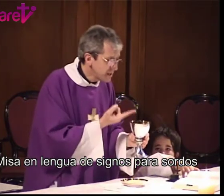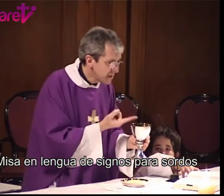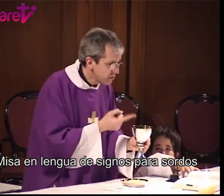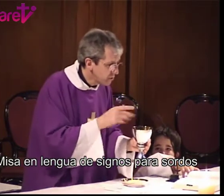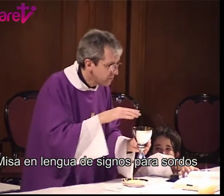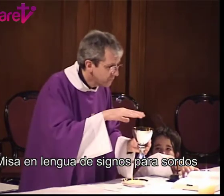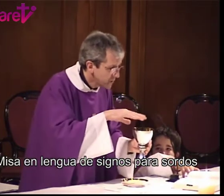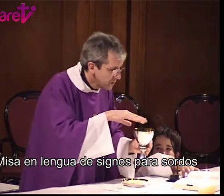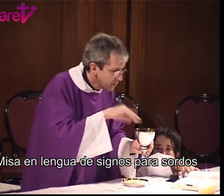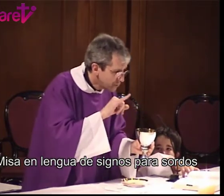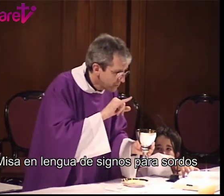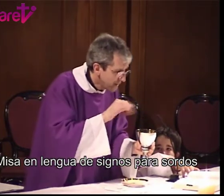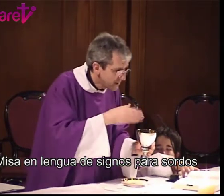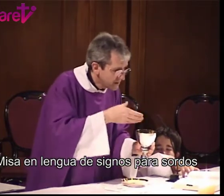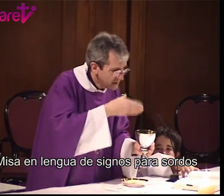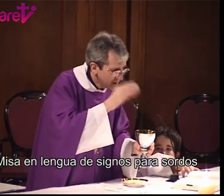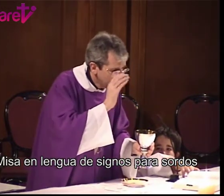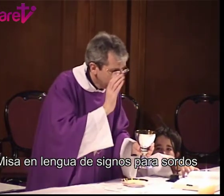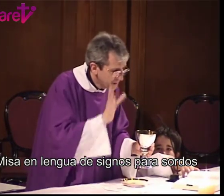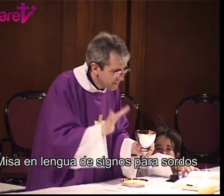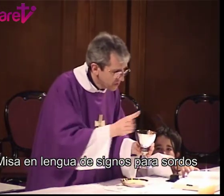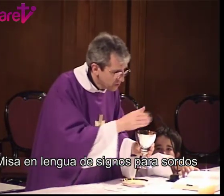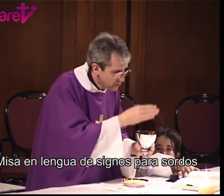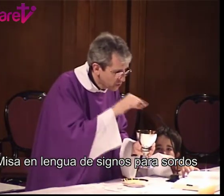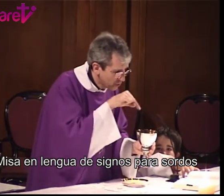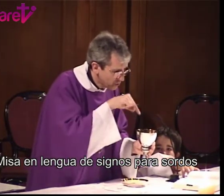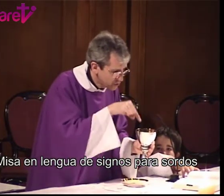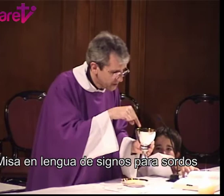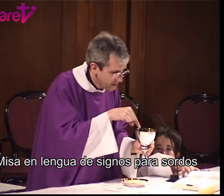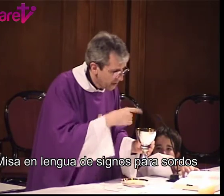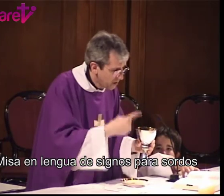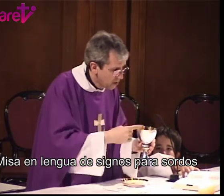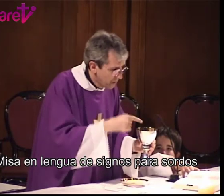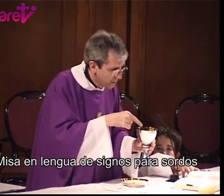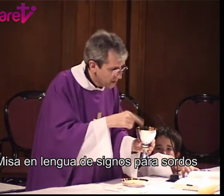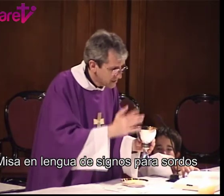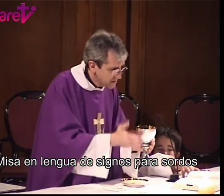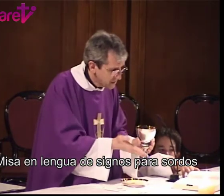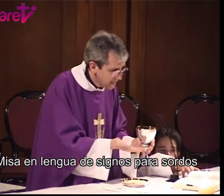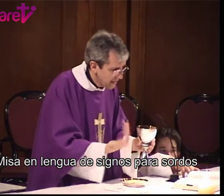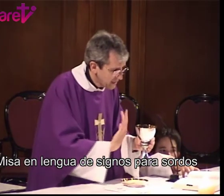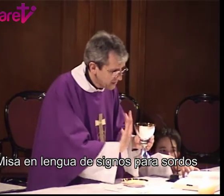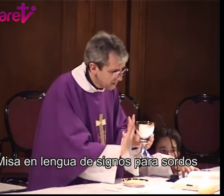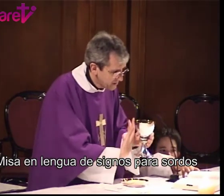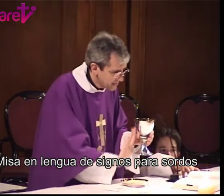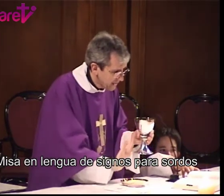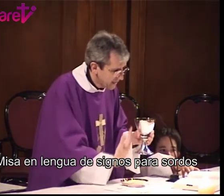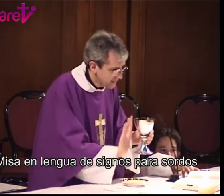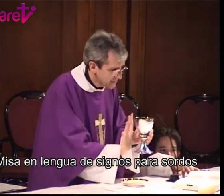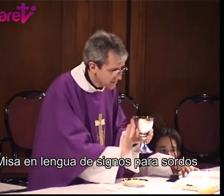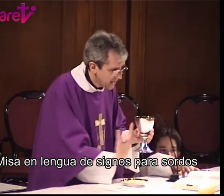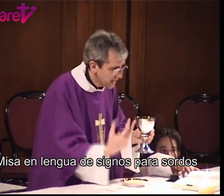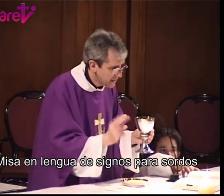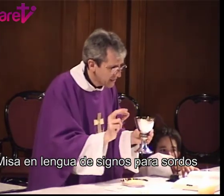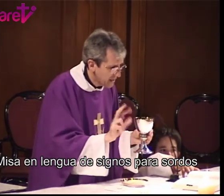diciendo: Tomad y bebed todos de él, porque este es el cáliz de mi sangre, sangre de la